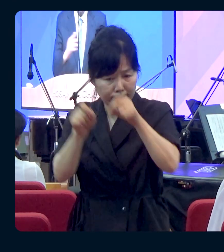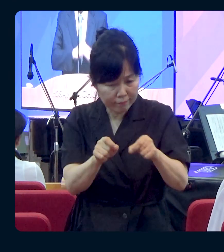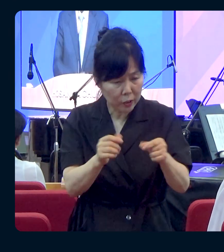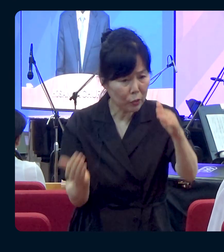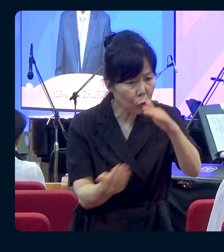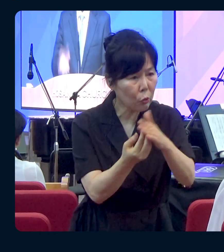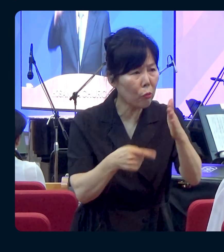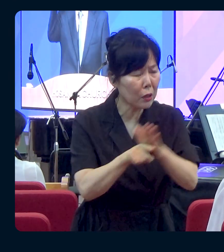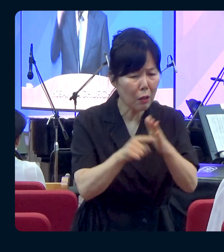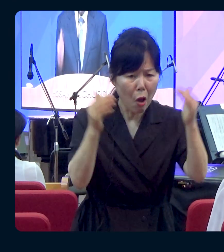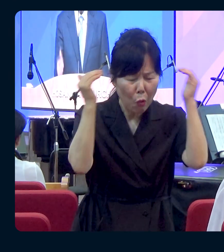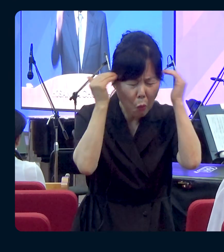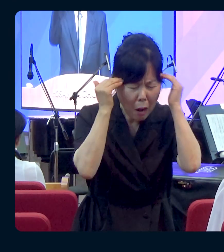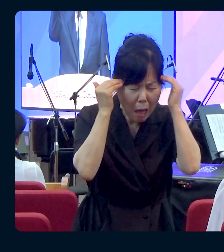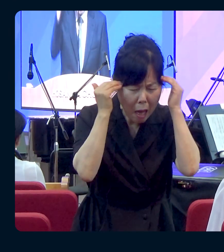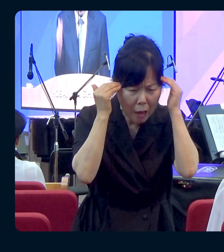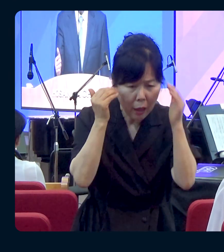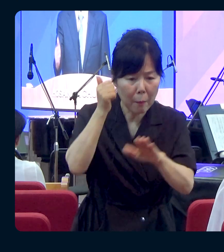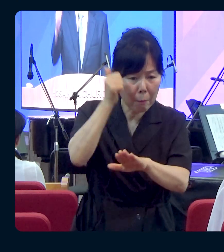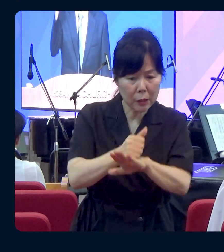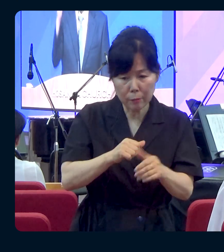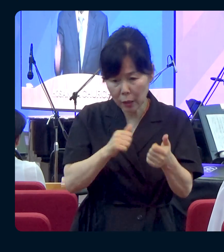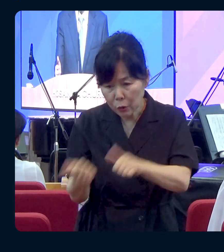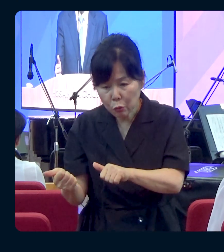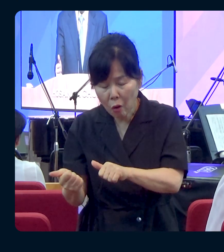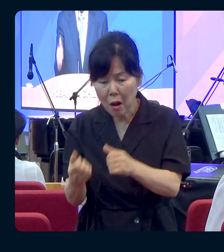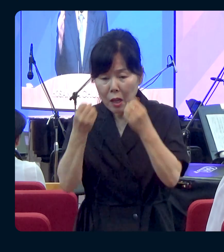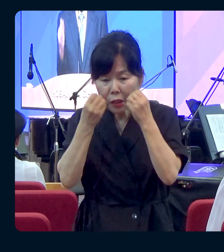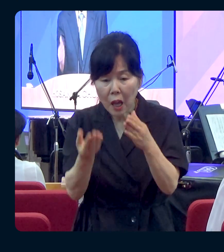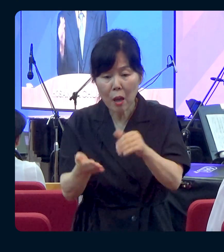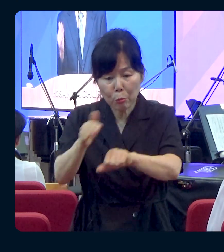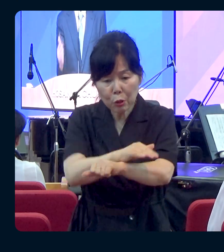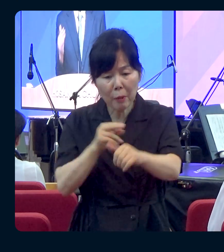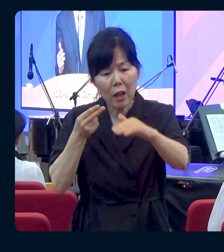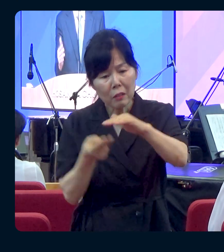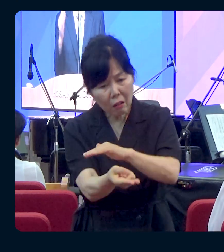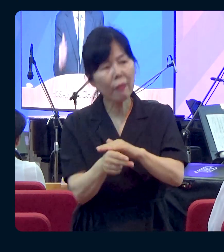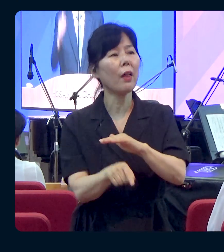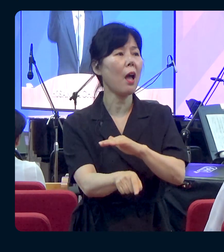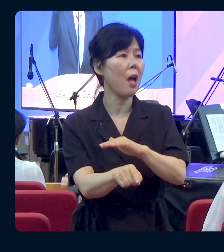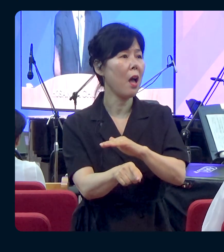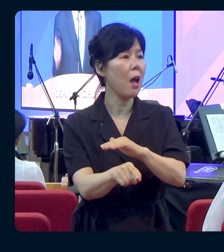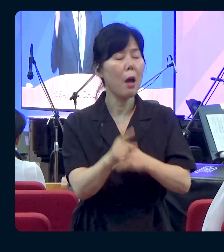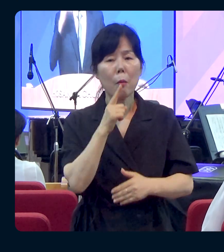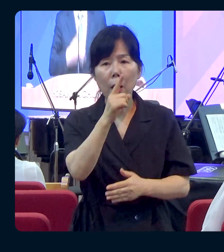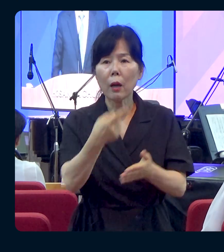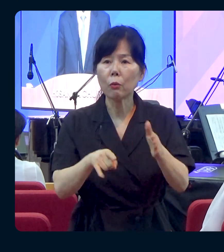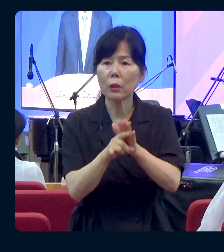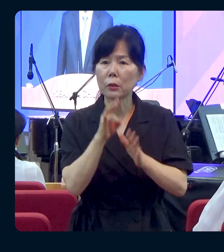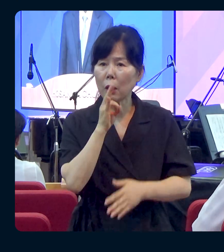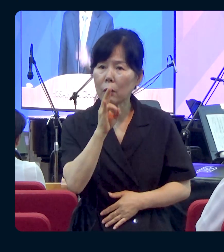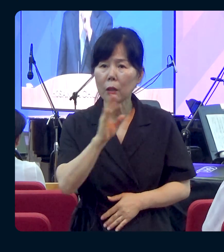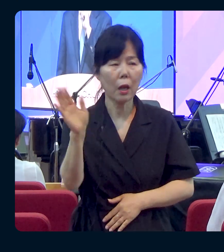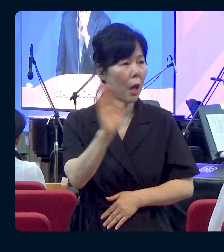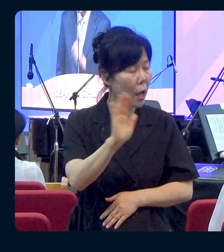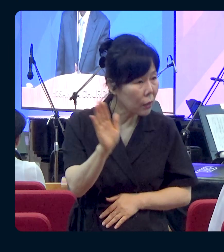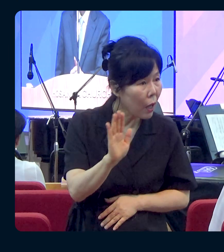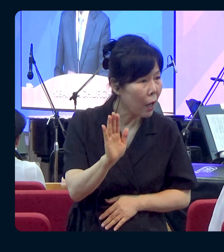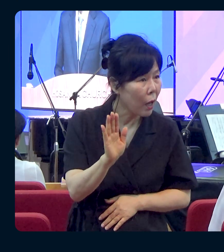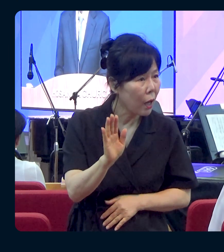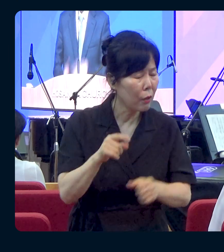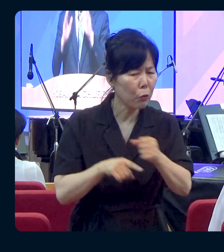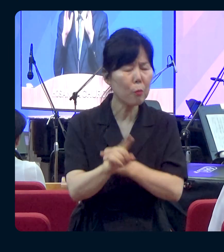위해서 그렇게 고난을 당하더니 마지막에 좋은 무덤에 들어갔다 하는 그런 정도의 이야기가 절대로